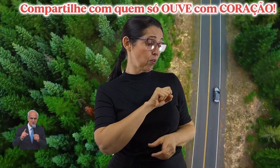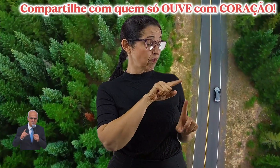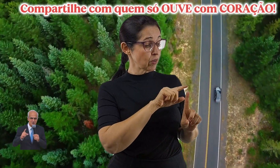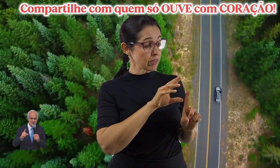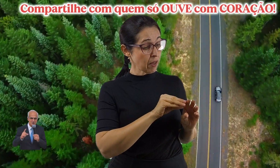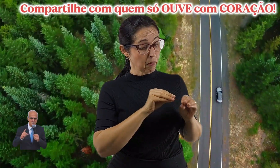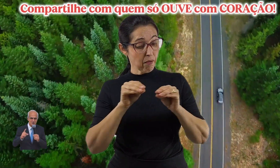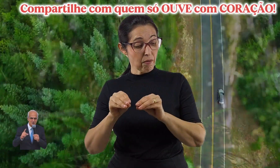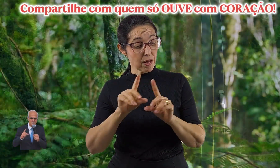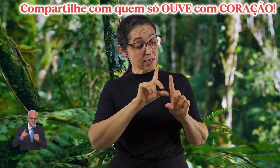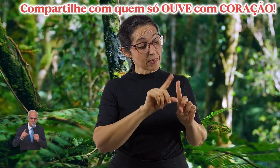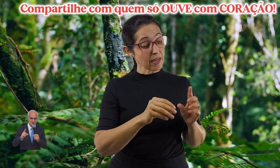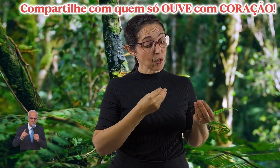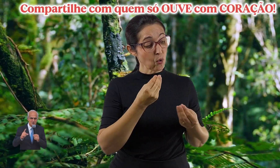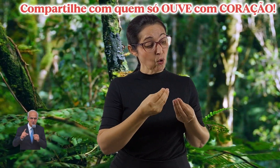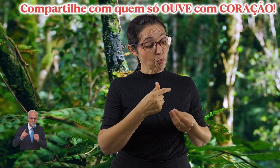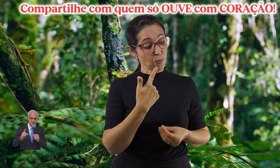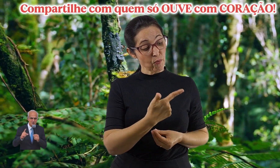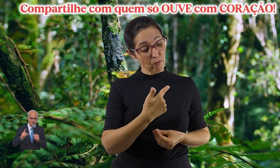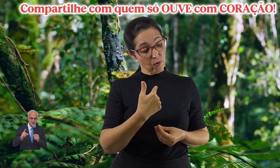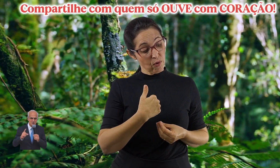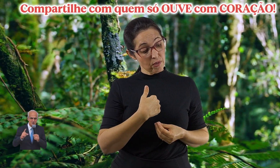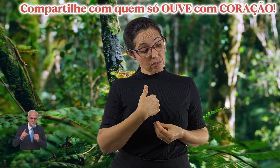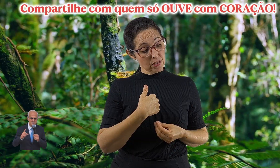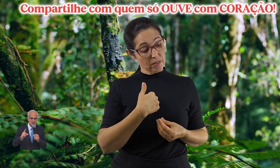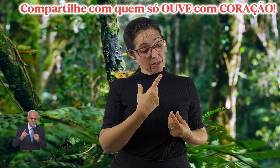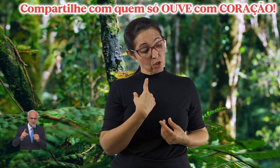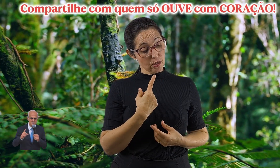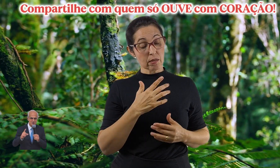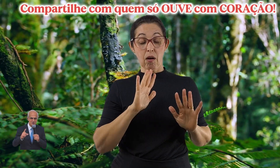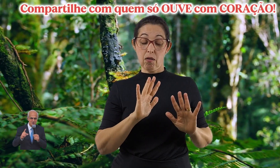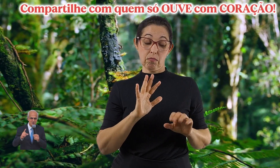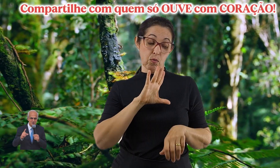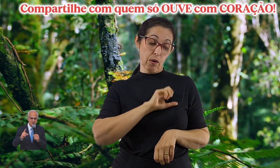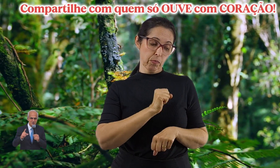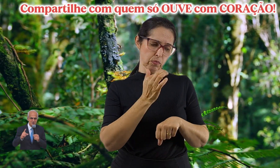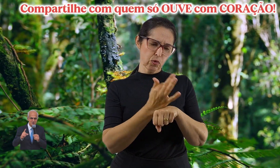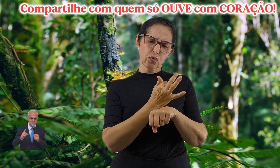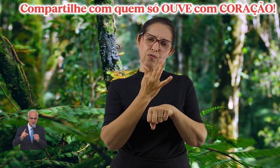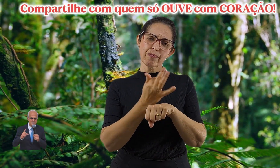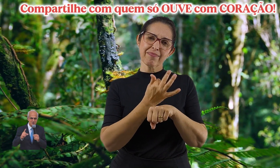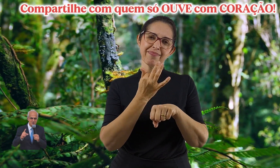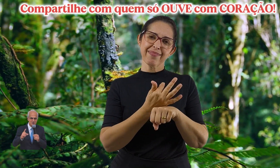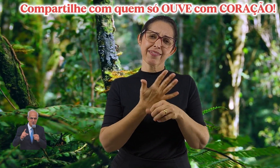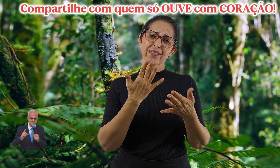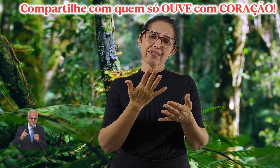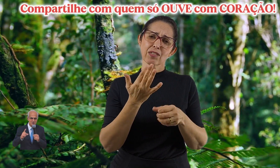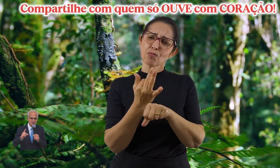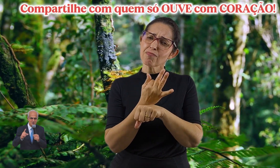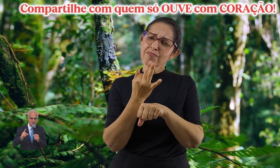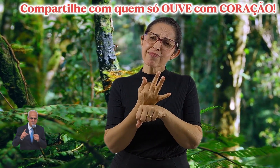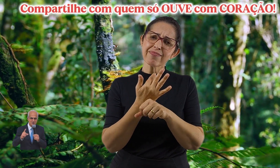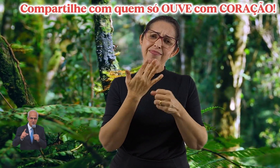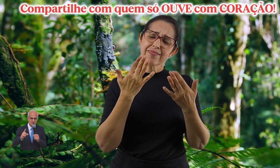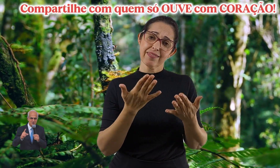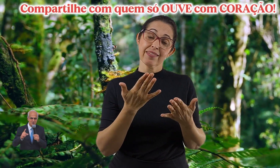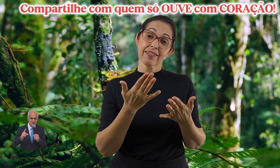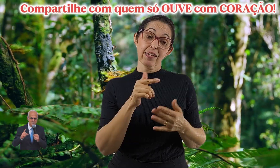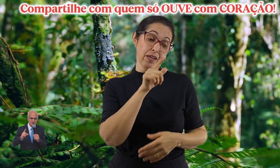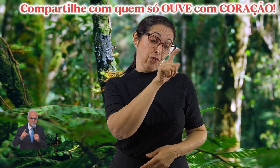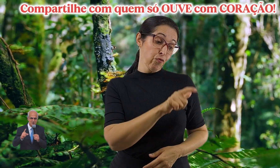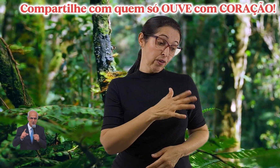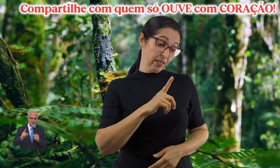você? Não é isso? Não, o amor tudo suporta, né? O amor é sofredor. Então a irmã que